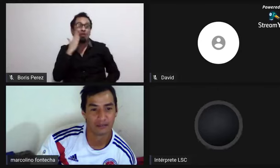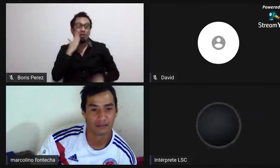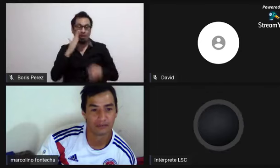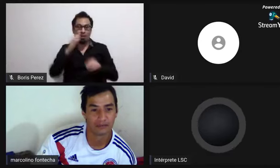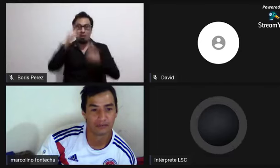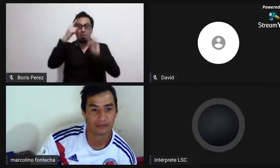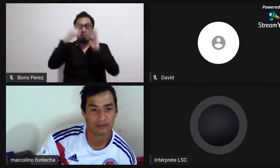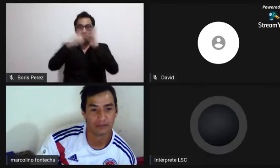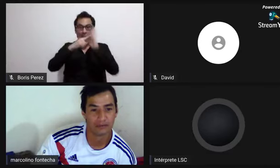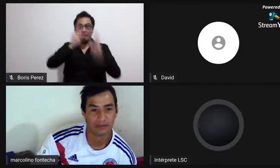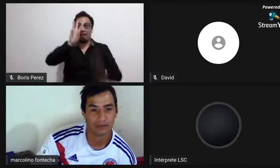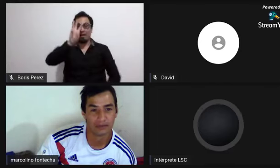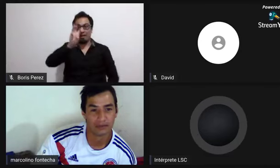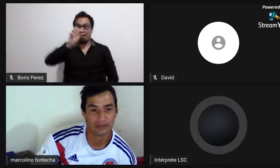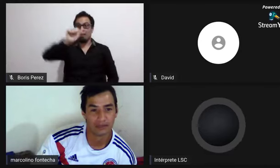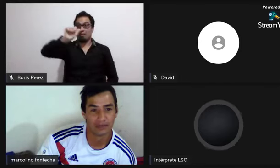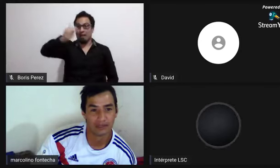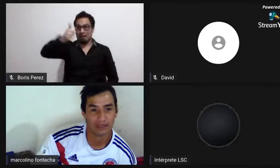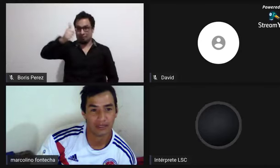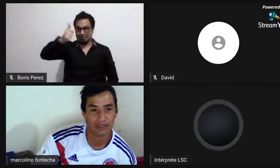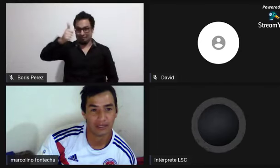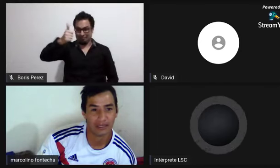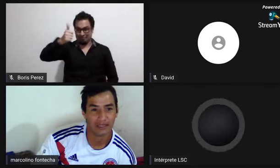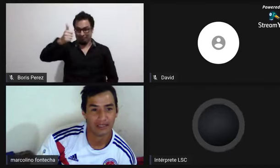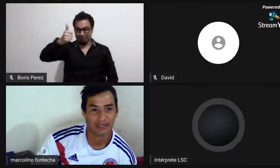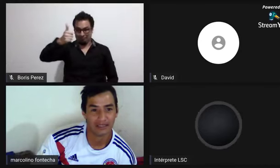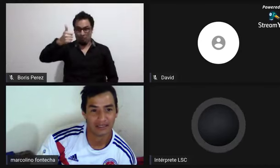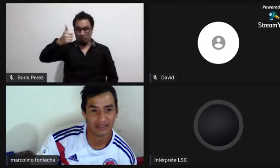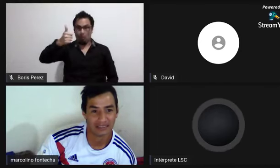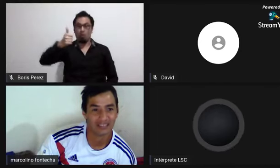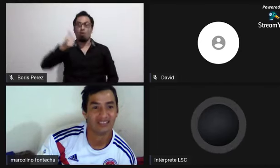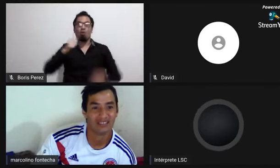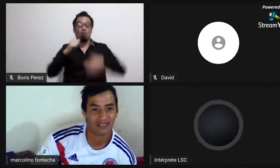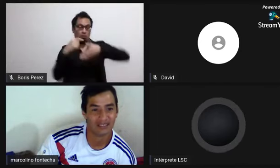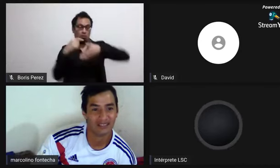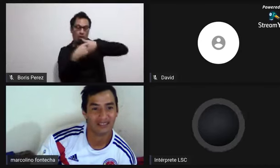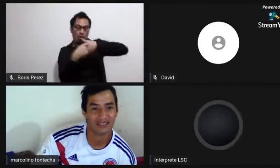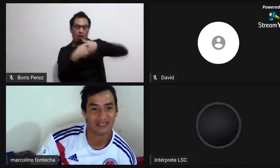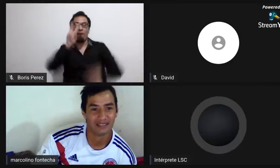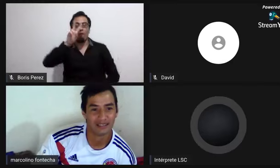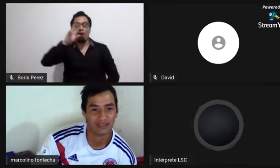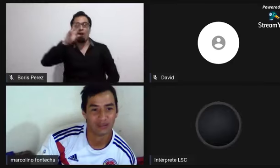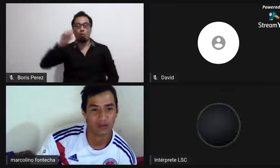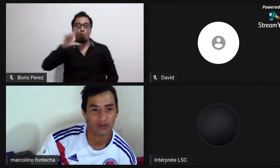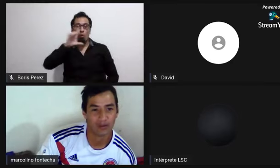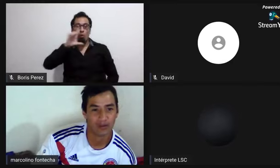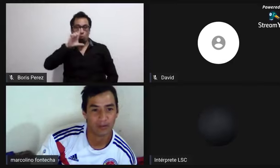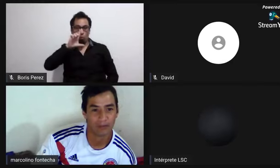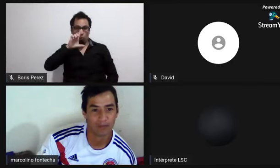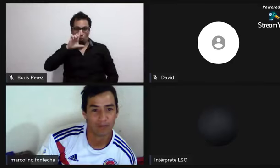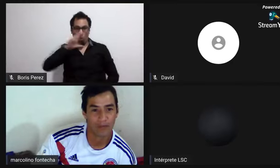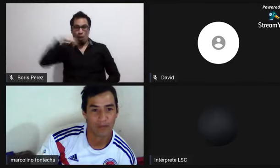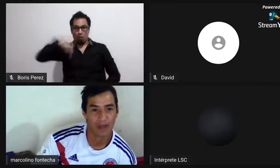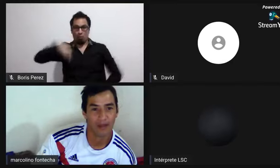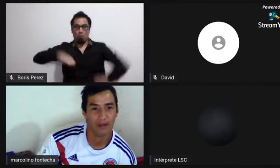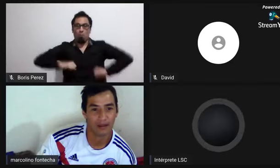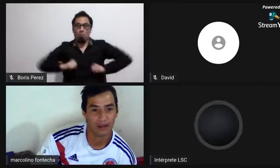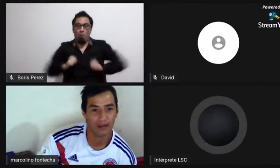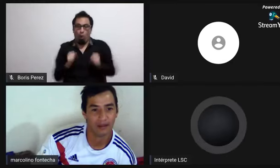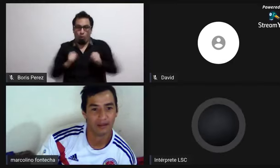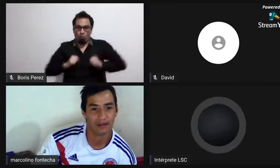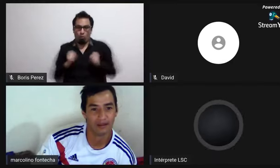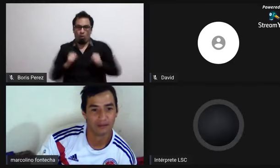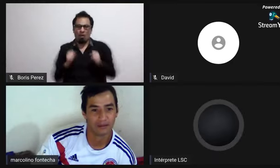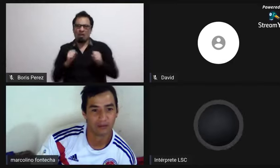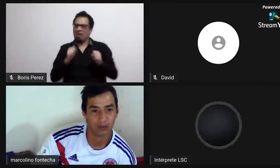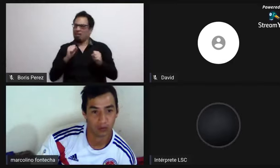es. Ecuador, Venezuela, Colombia, y en 1810, el